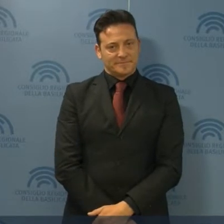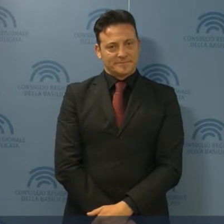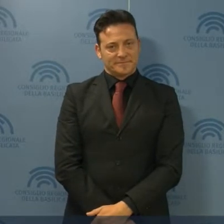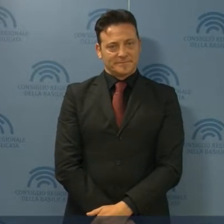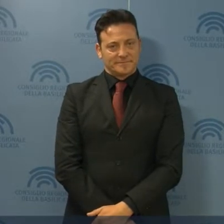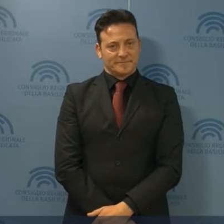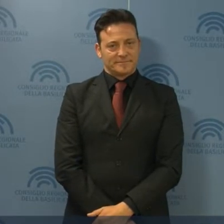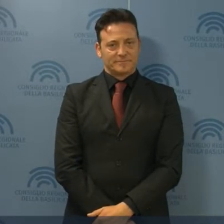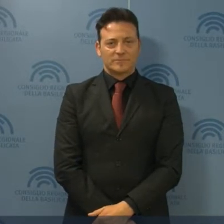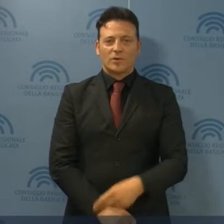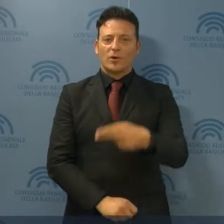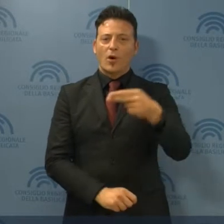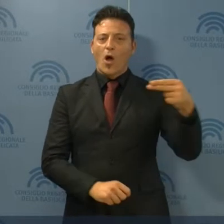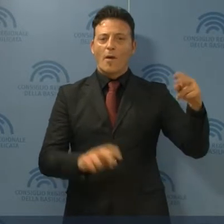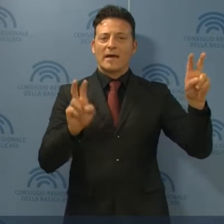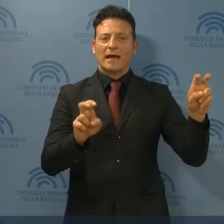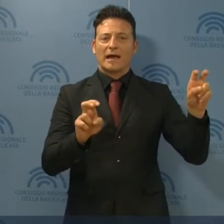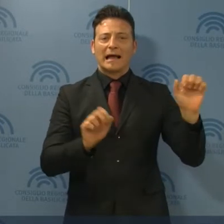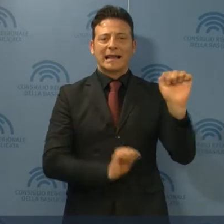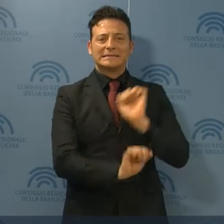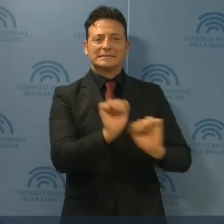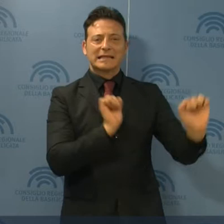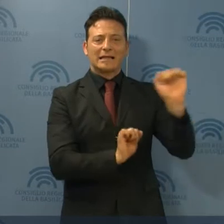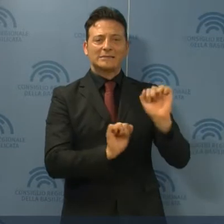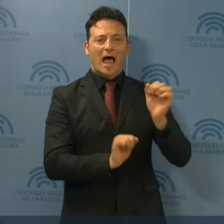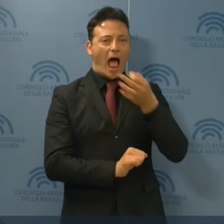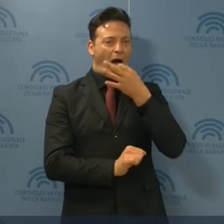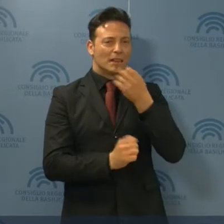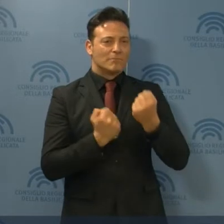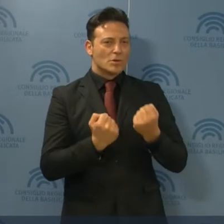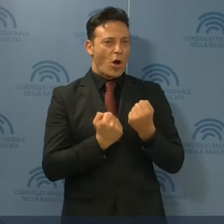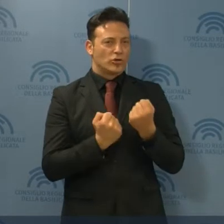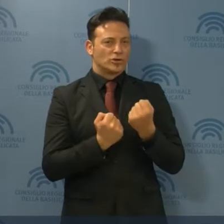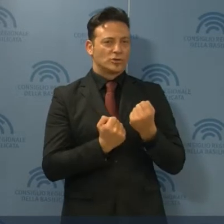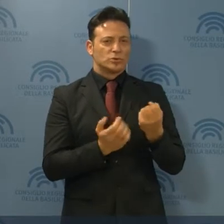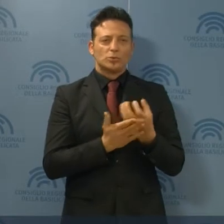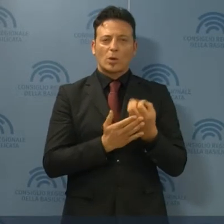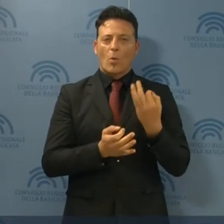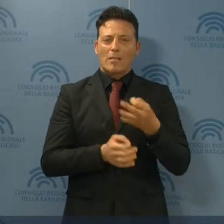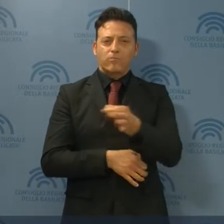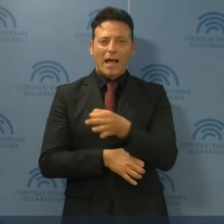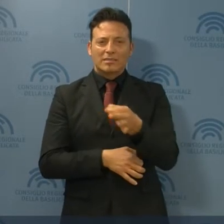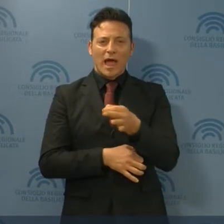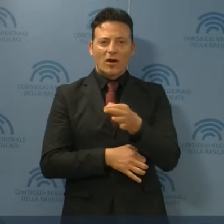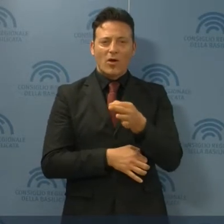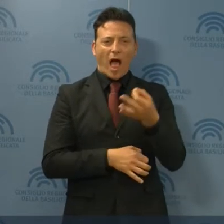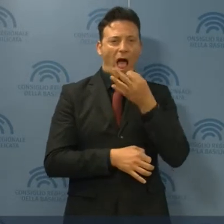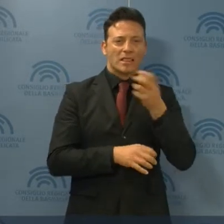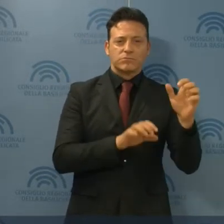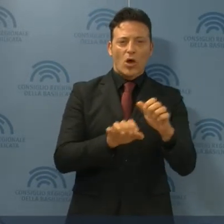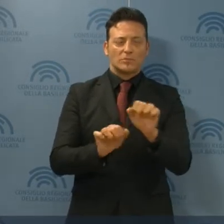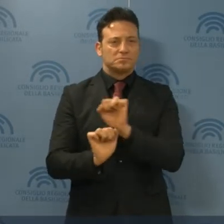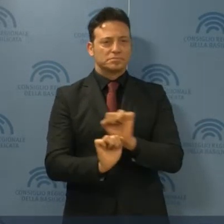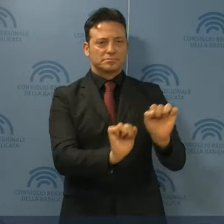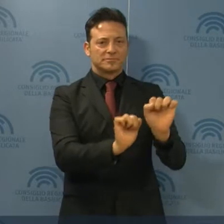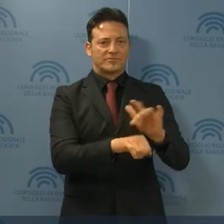si chiama resistenza agli antibiotici e capita quando un batterio risulta resistente all'attività